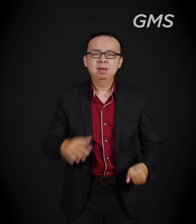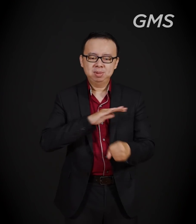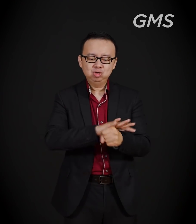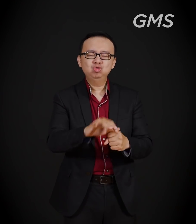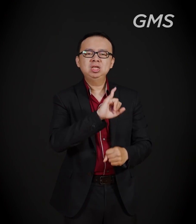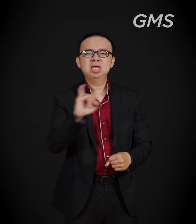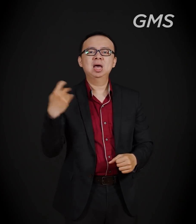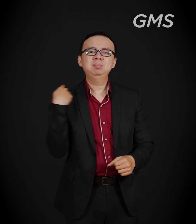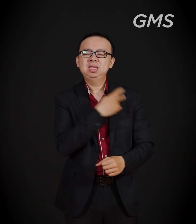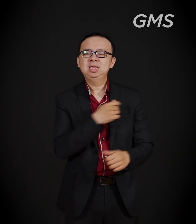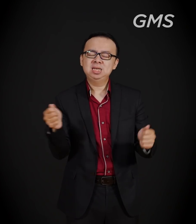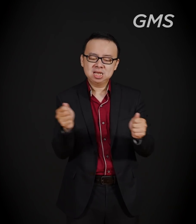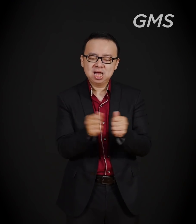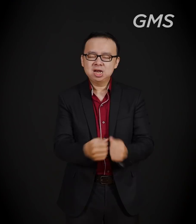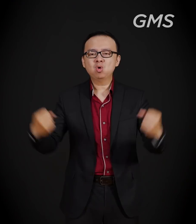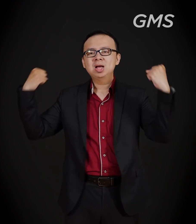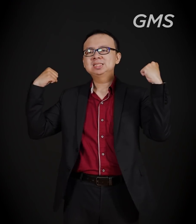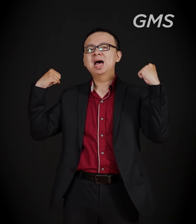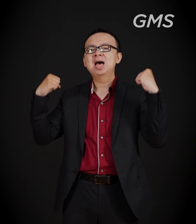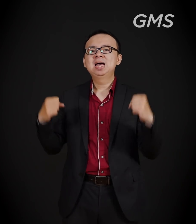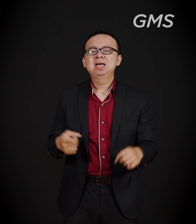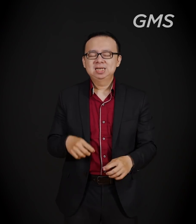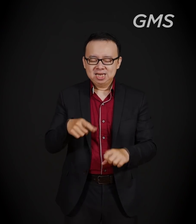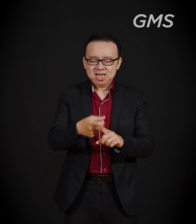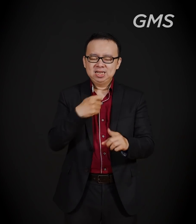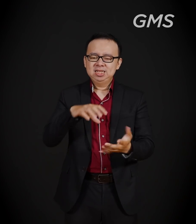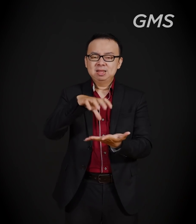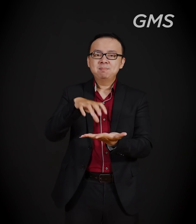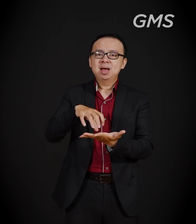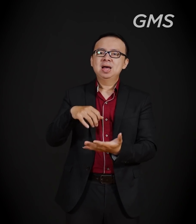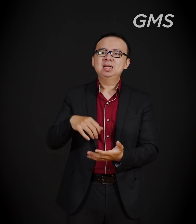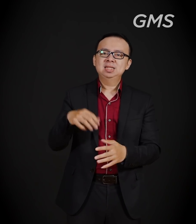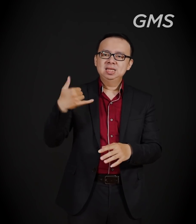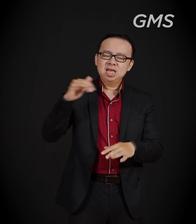Penuhi kami dengan kuasa dari